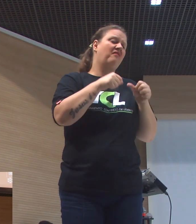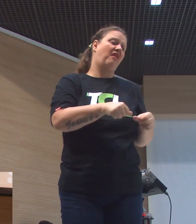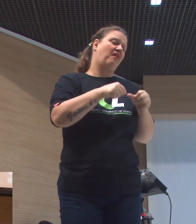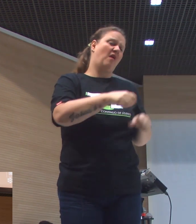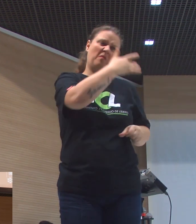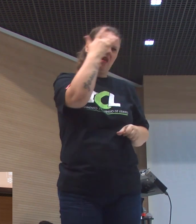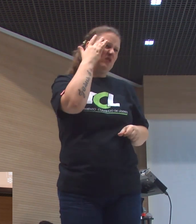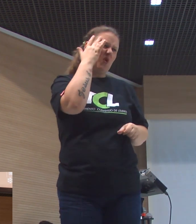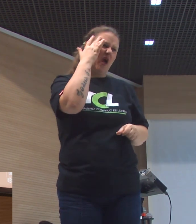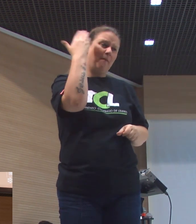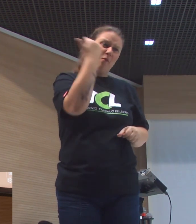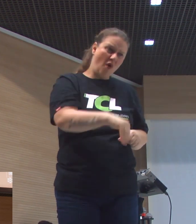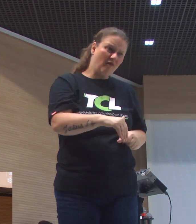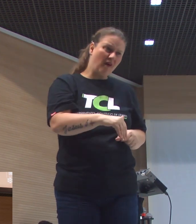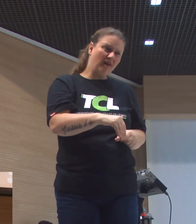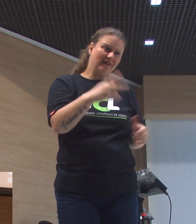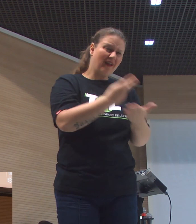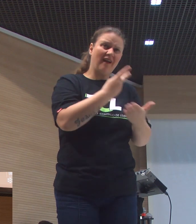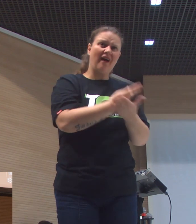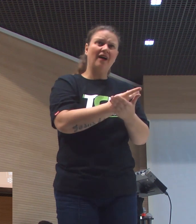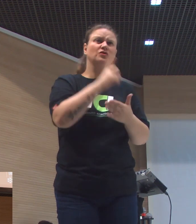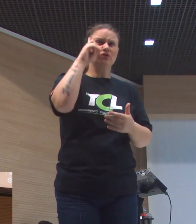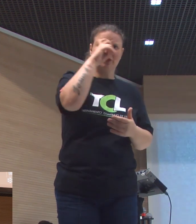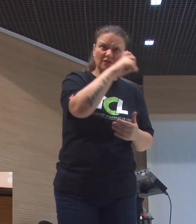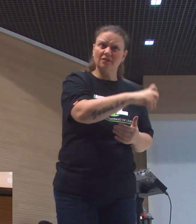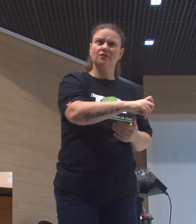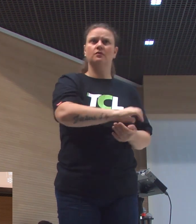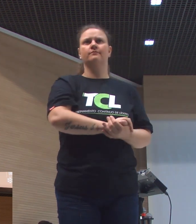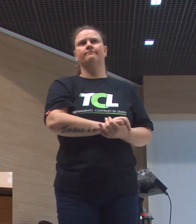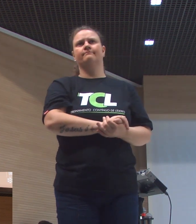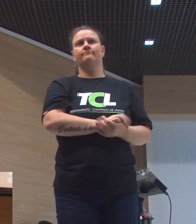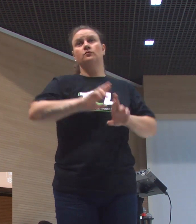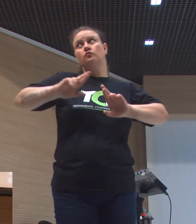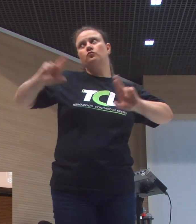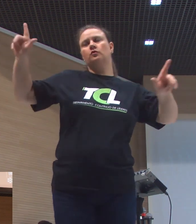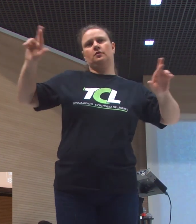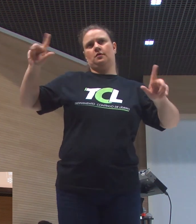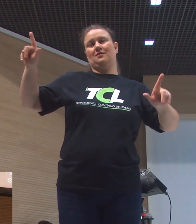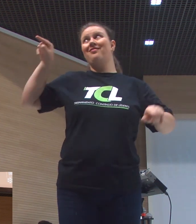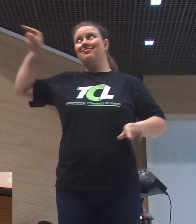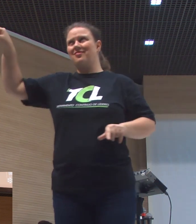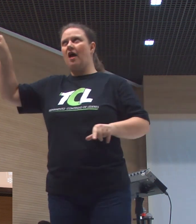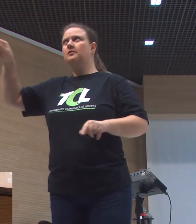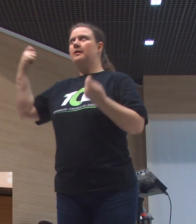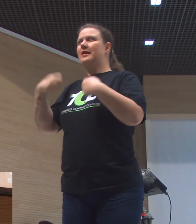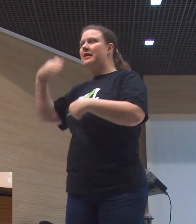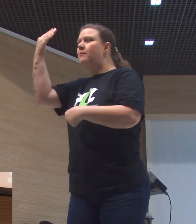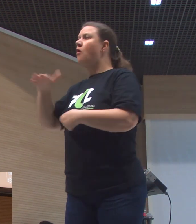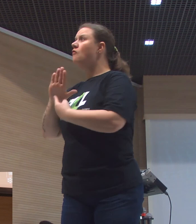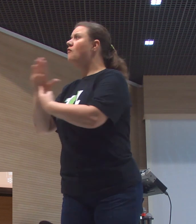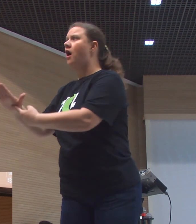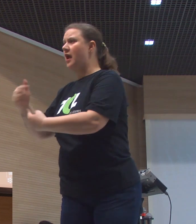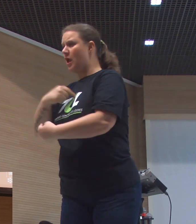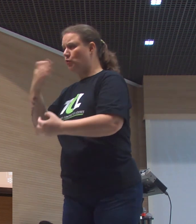Eu quero dizer que eu não perco a esperança com a nossa nação. Eu creio que se o povo de Deus